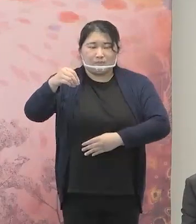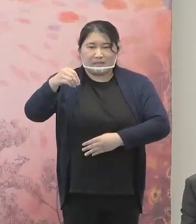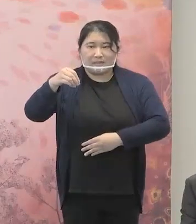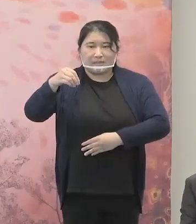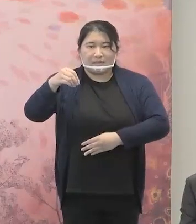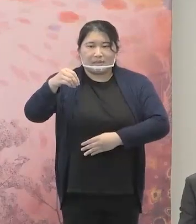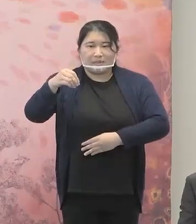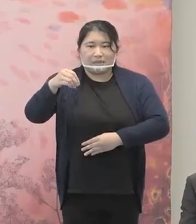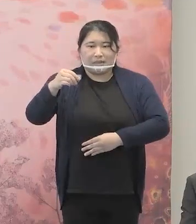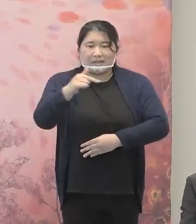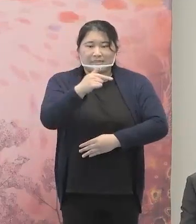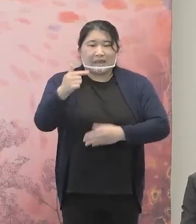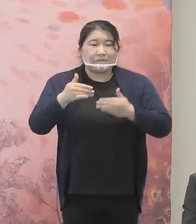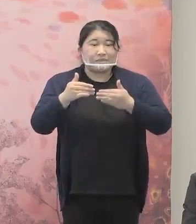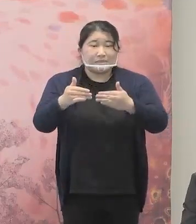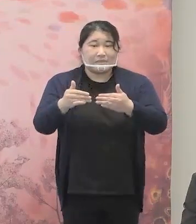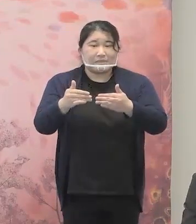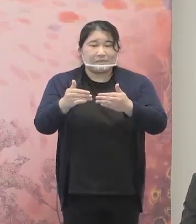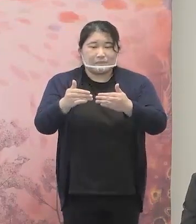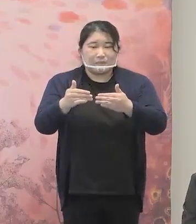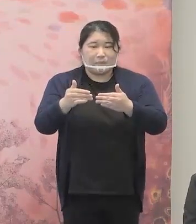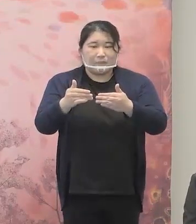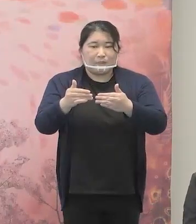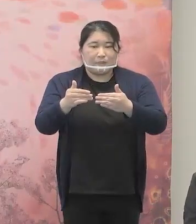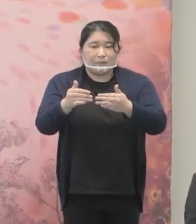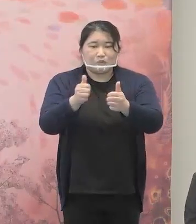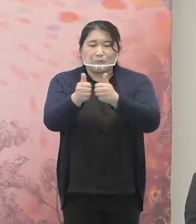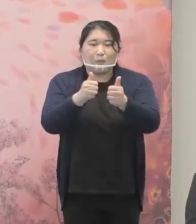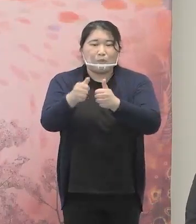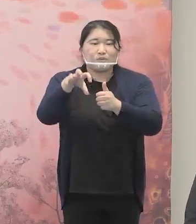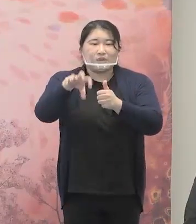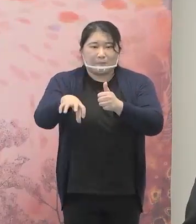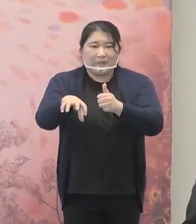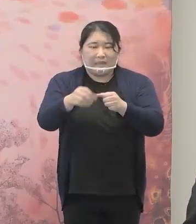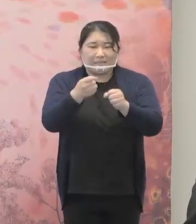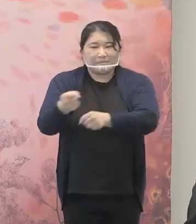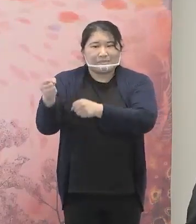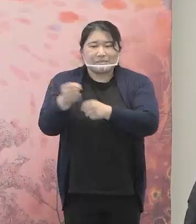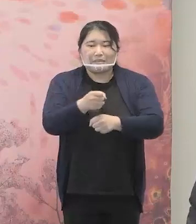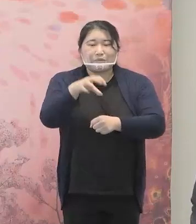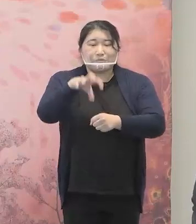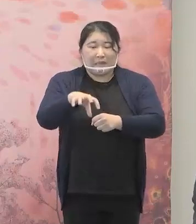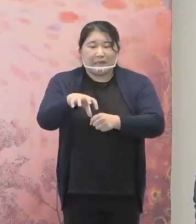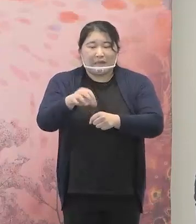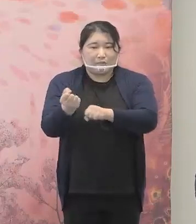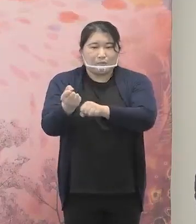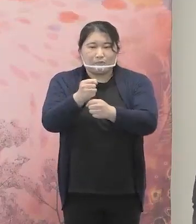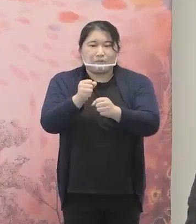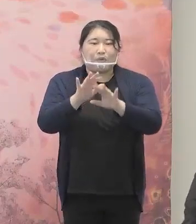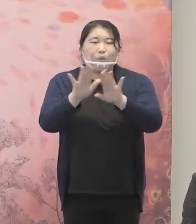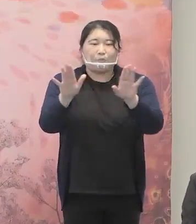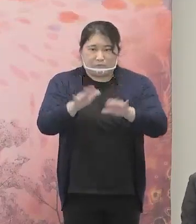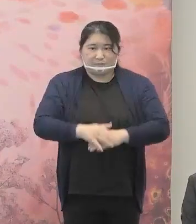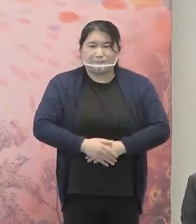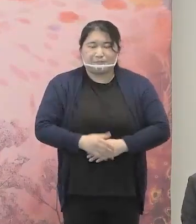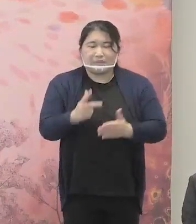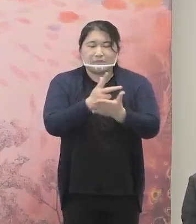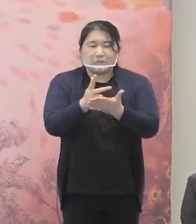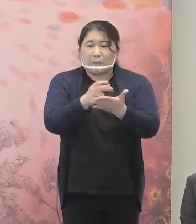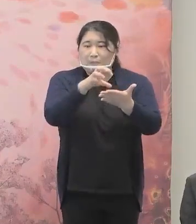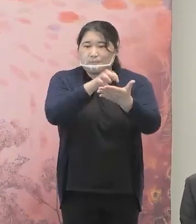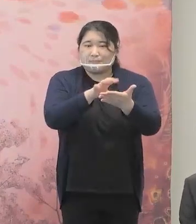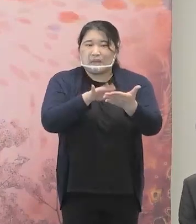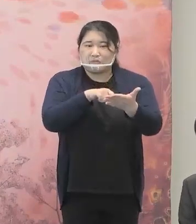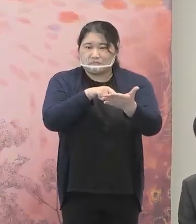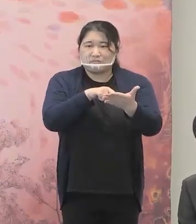しております大臣建設スポーツ広場テニスコートのリニューアルオープンについてが2点目でございます。これもお手元の資料のみとしております